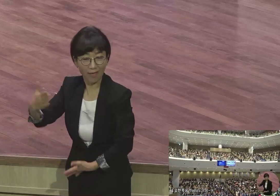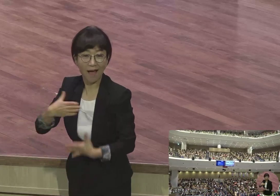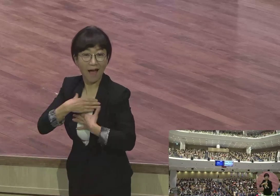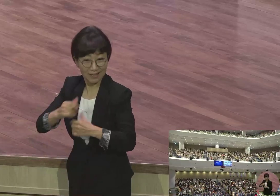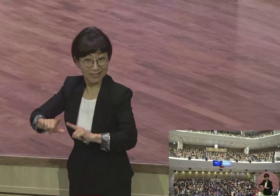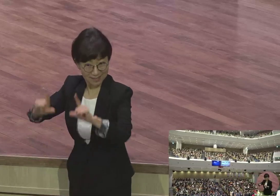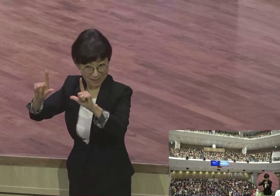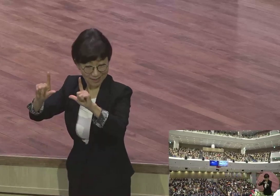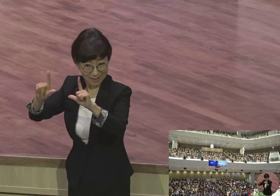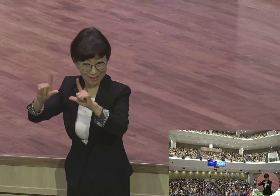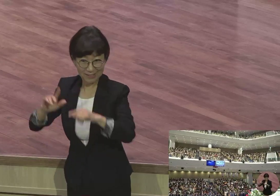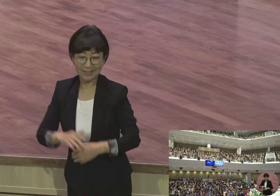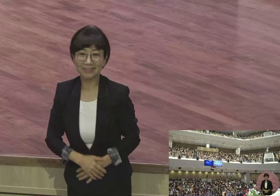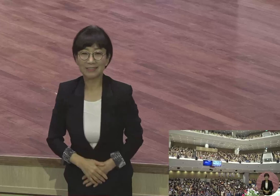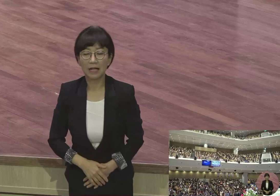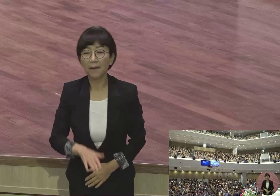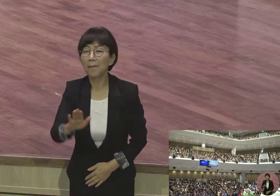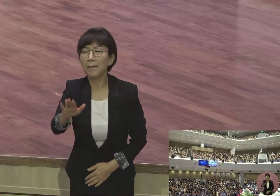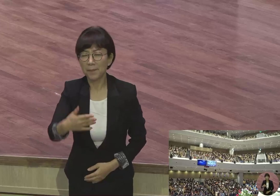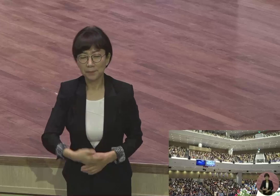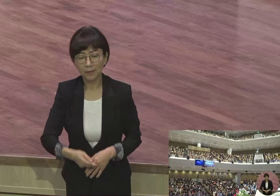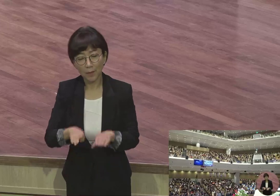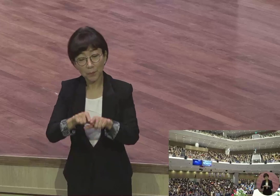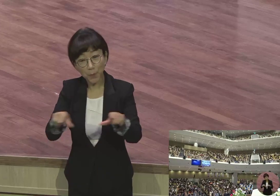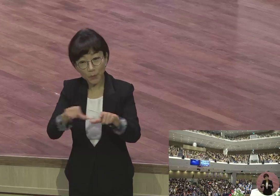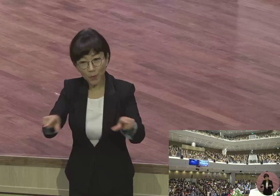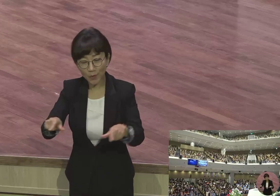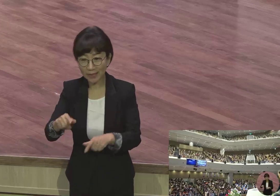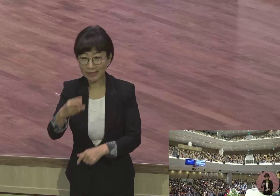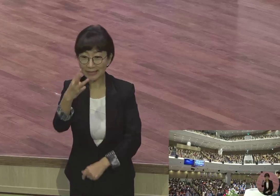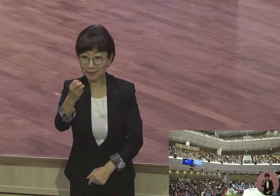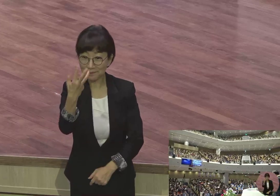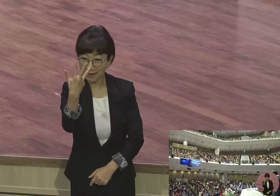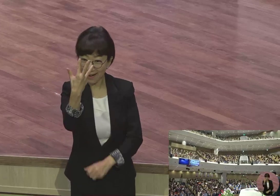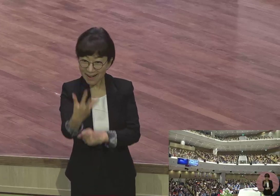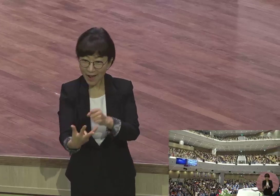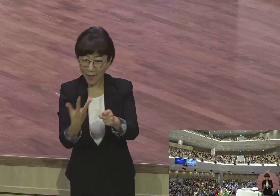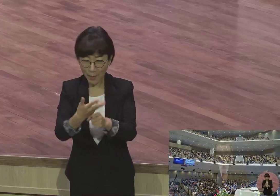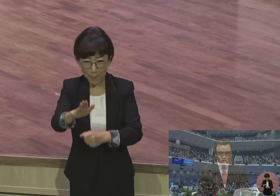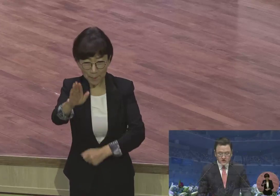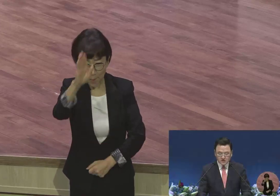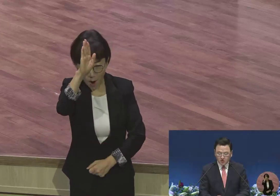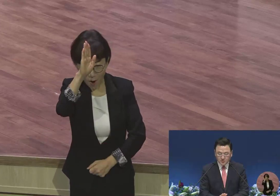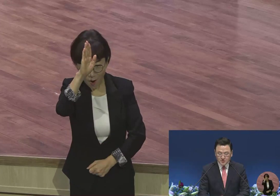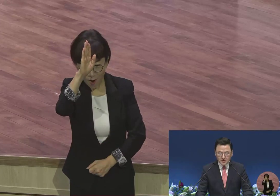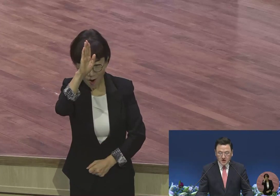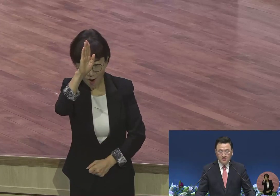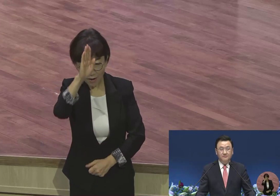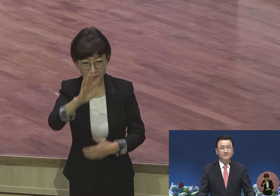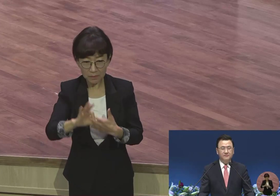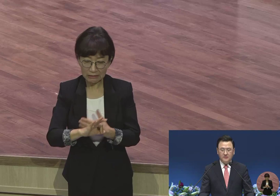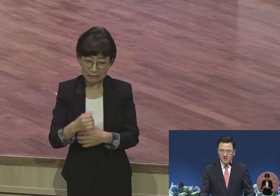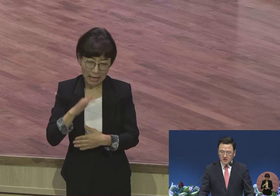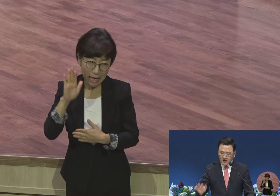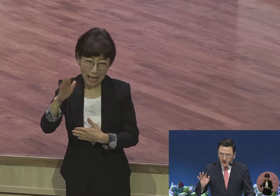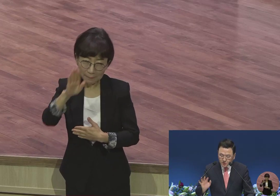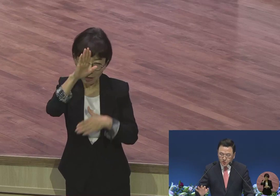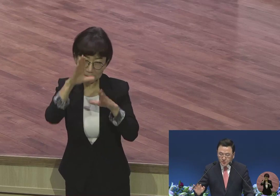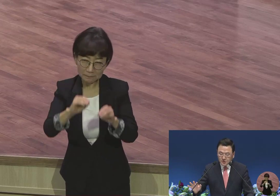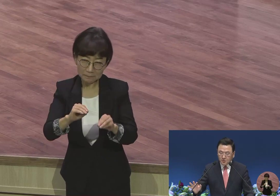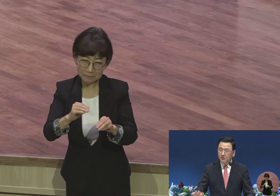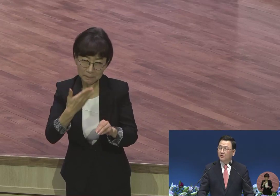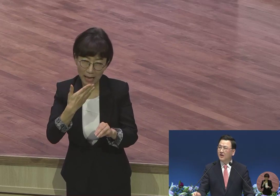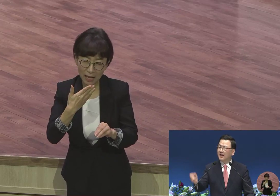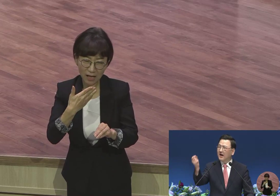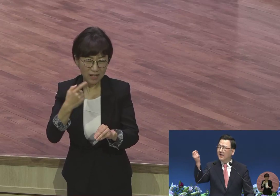사람이 38년 정도 병을 앓게 되면 자기 병이 나을 거라는 희망과 소망은 없습니다. 그냥 할